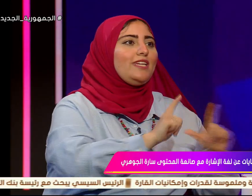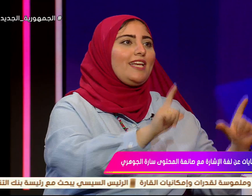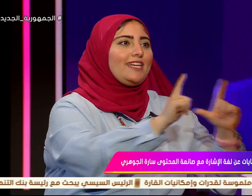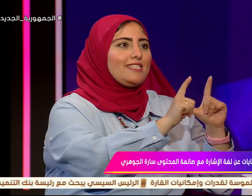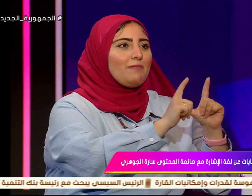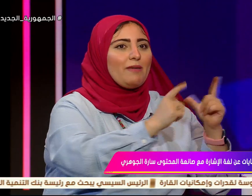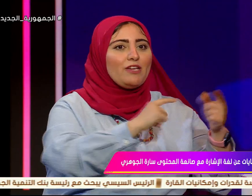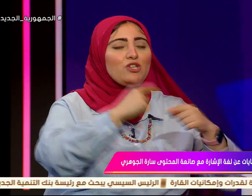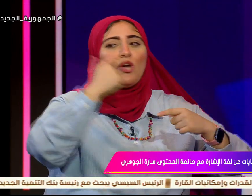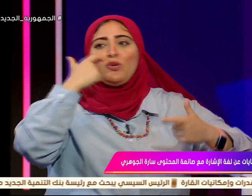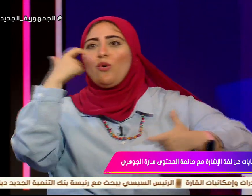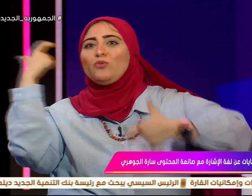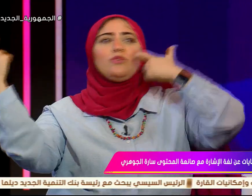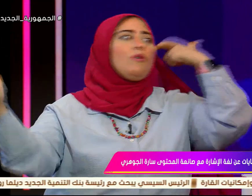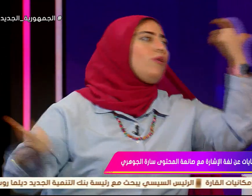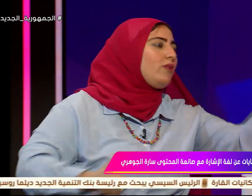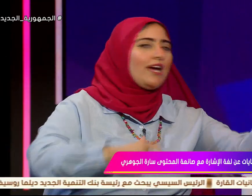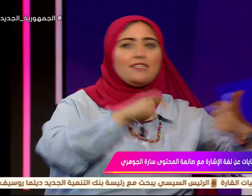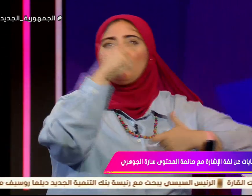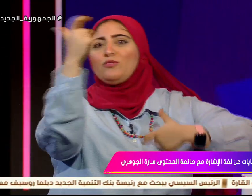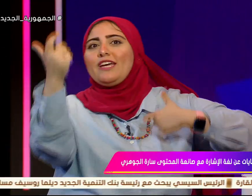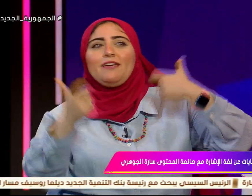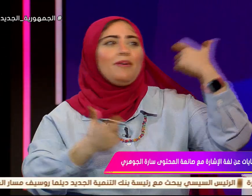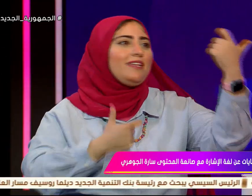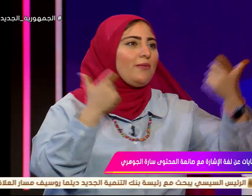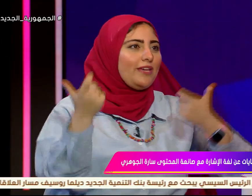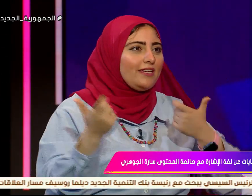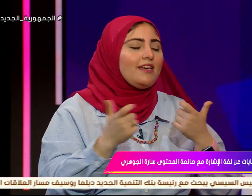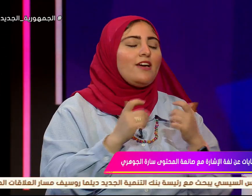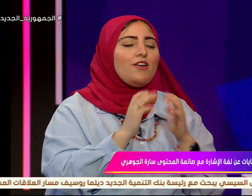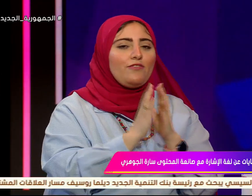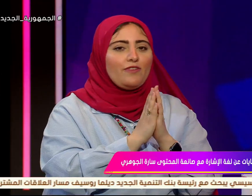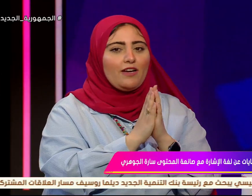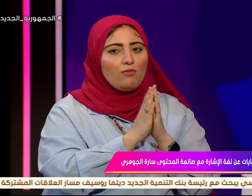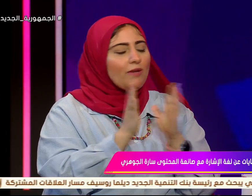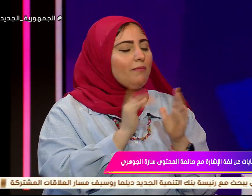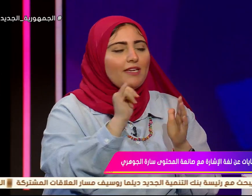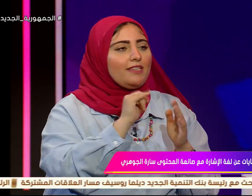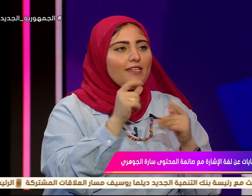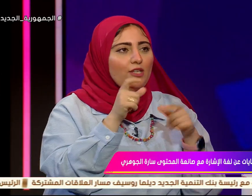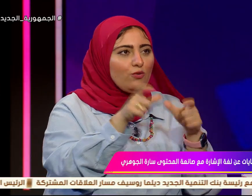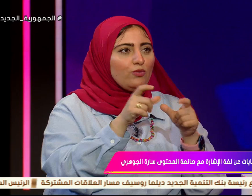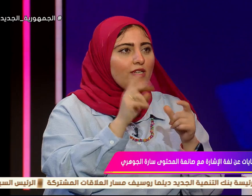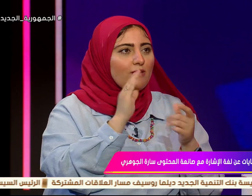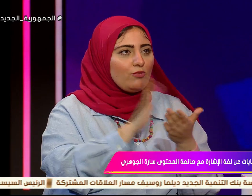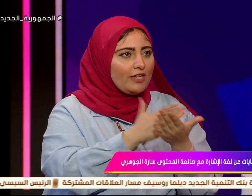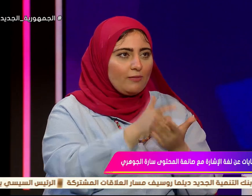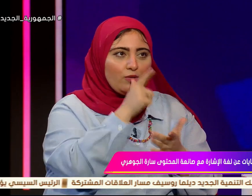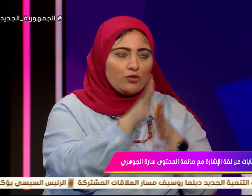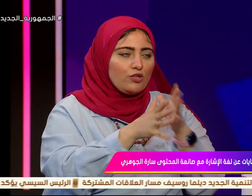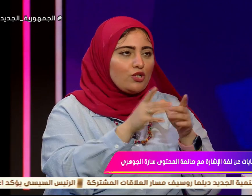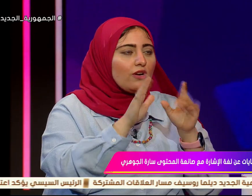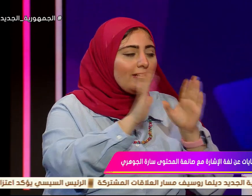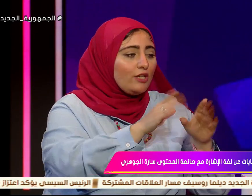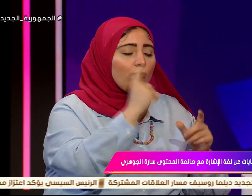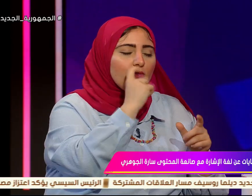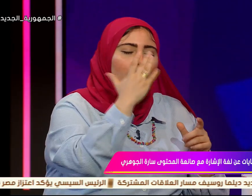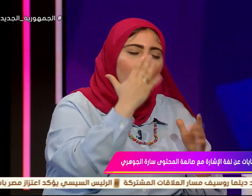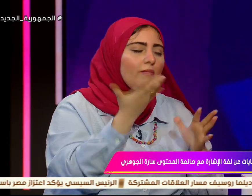للجنه دي ما يبقاش يقعدوا يدوروا انا عايزه مترجم هنا وهنا فمهم جدا ان يكون المترجمين لغه الاشاره ليهم نقابه